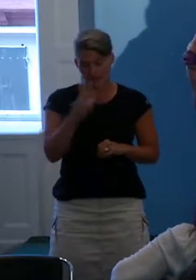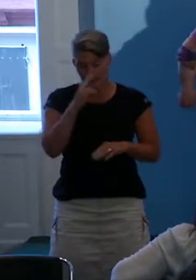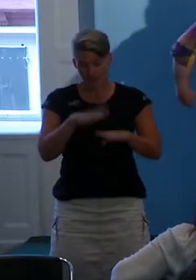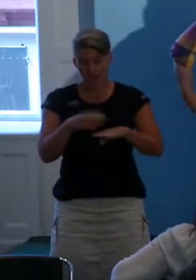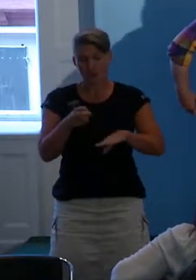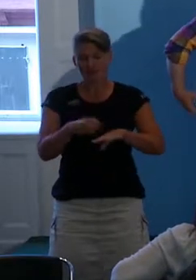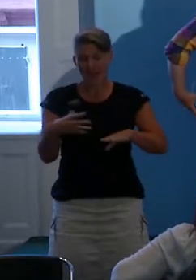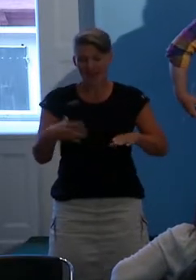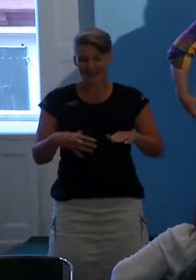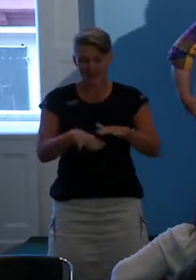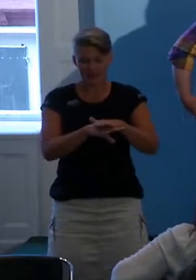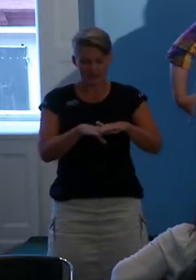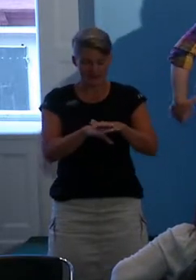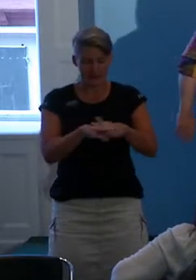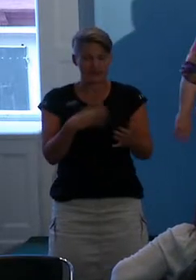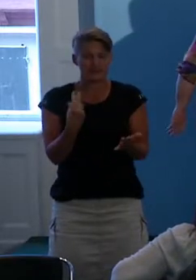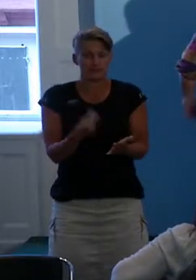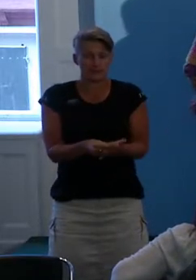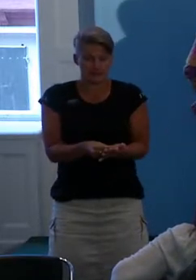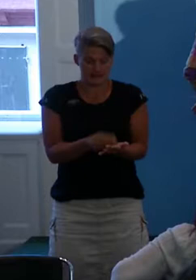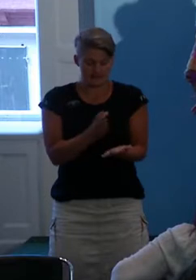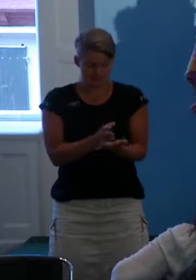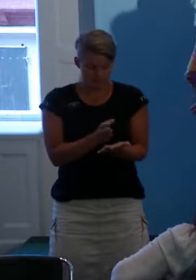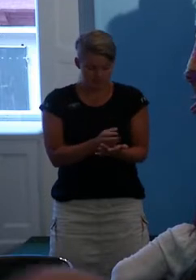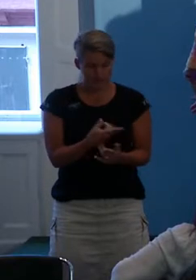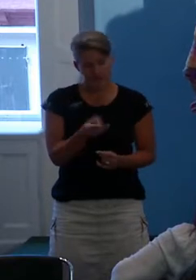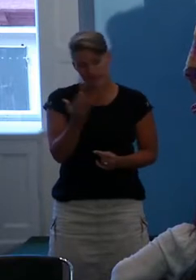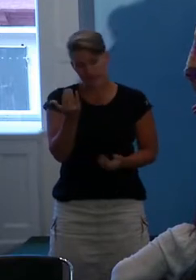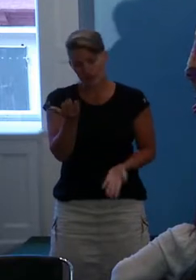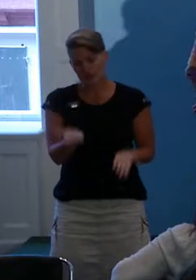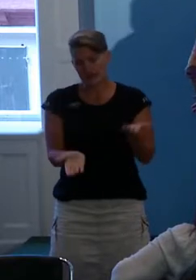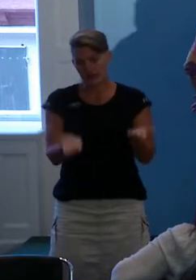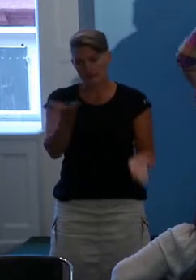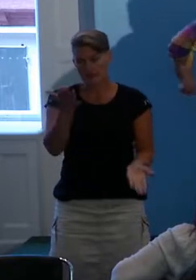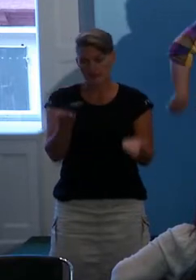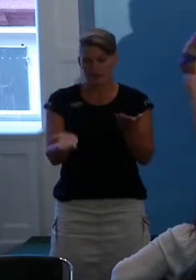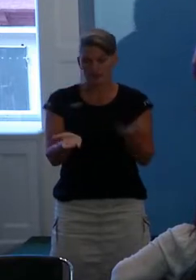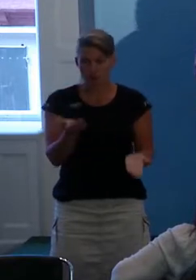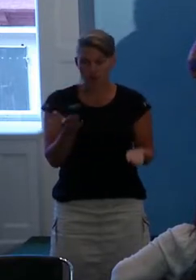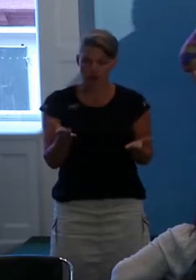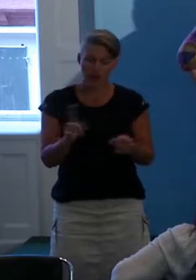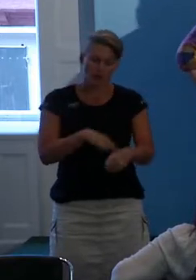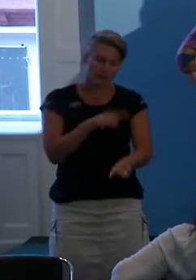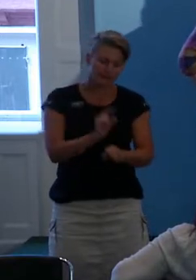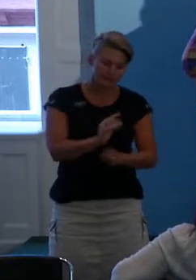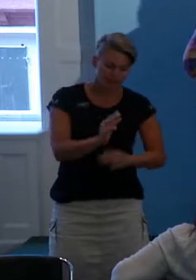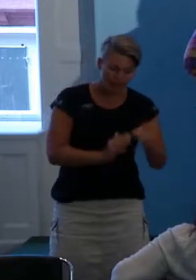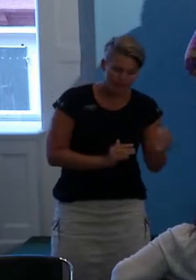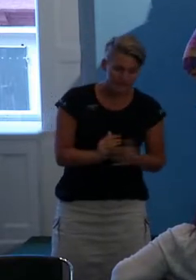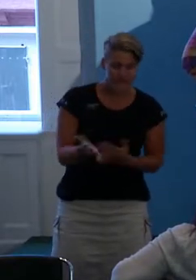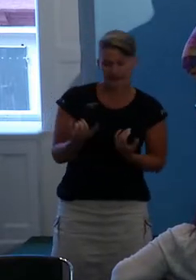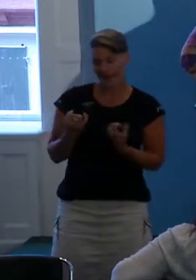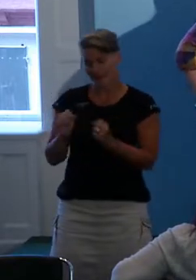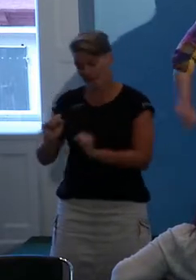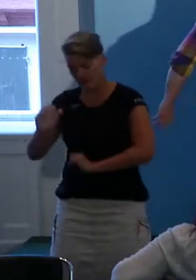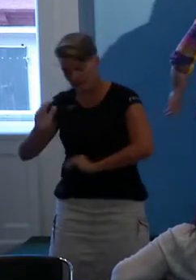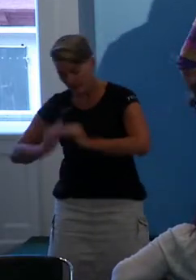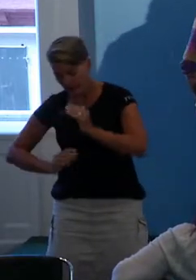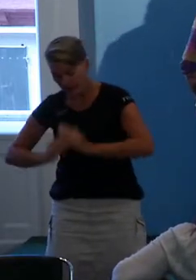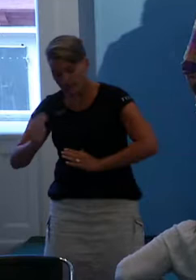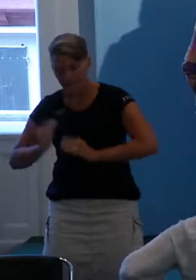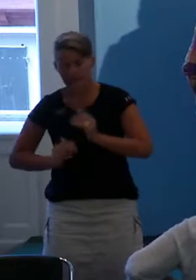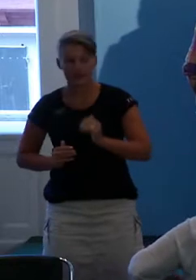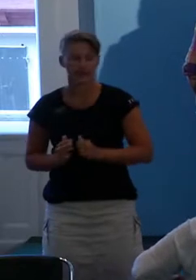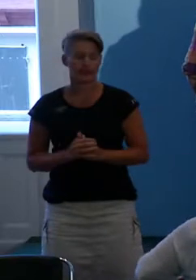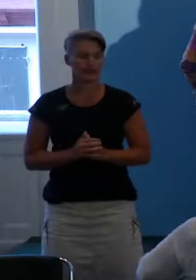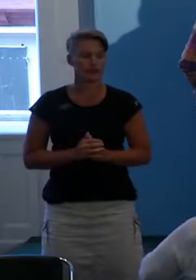värdebaserad prissättning, ni har ju möjligheter att så att säga jämföra längd på behandling och effektivitet etc. etc.